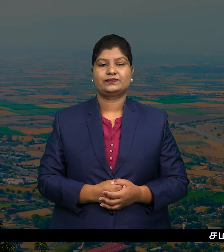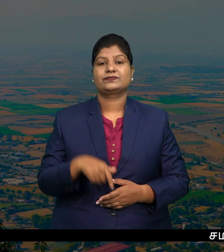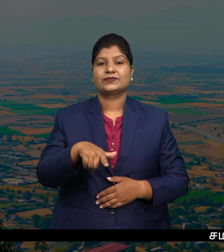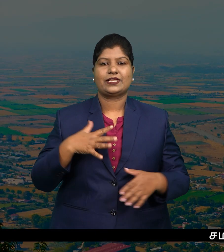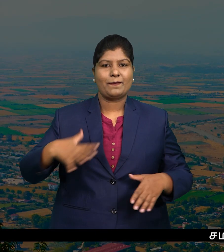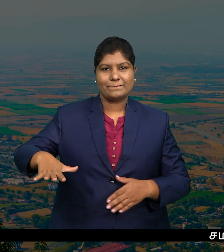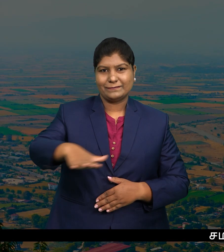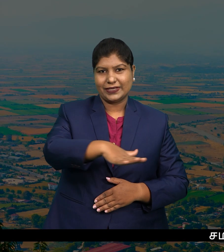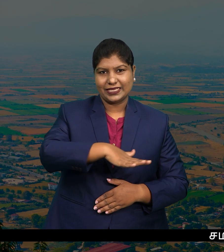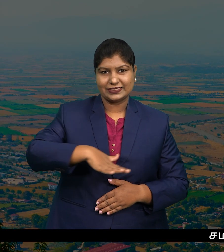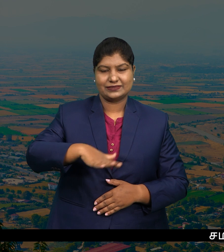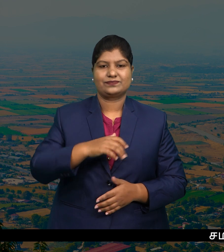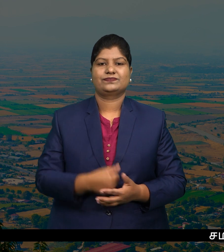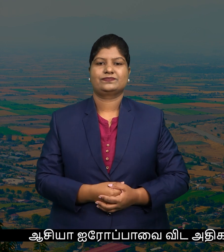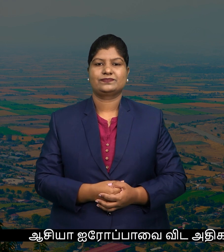சமவெளி.